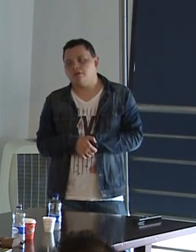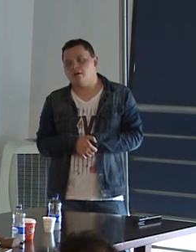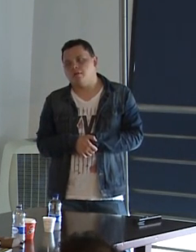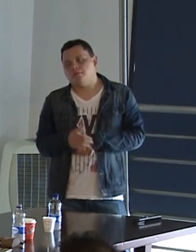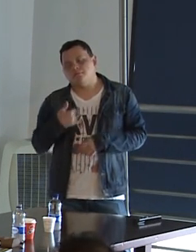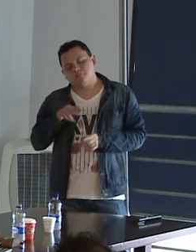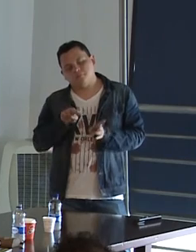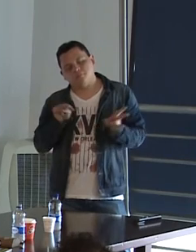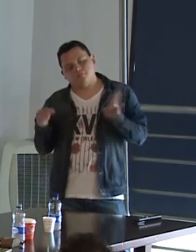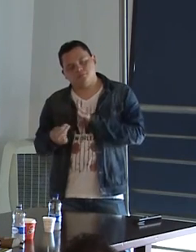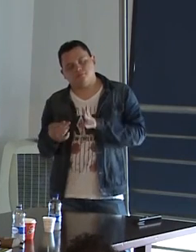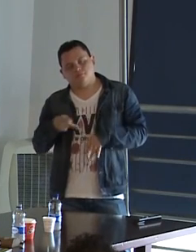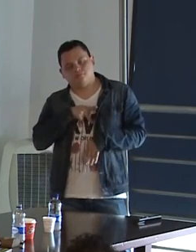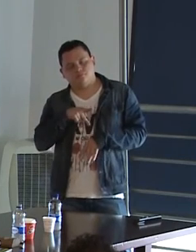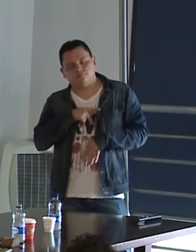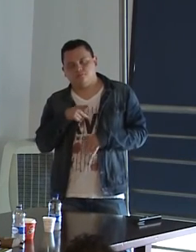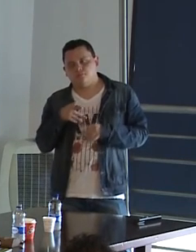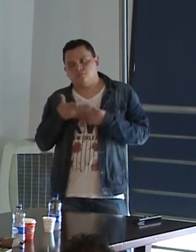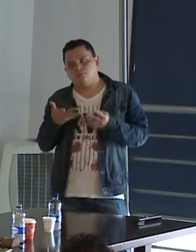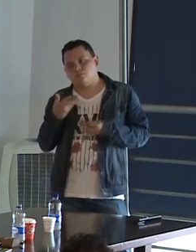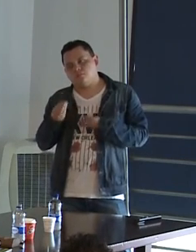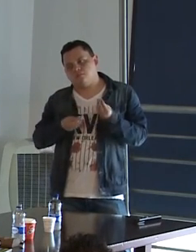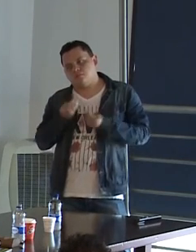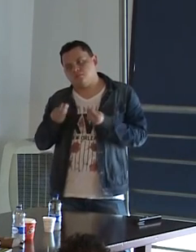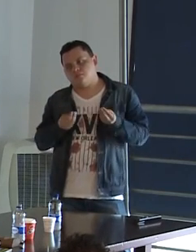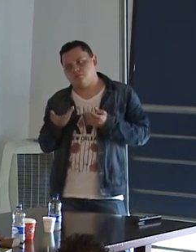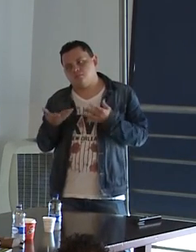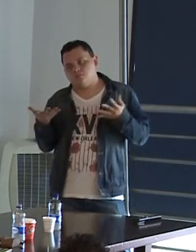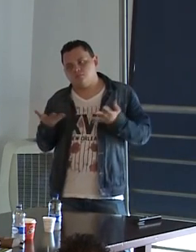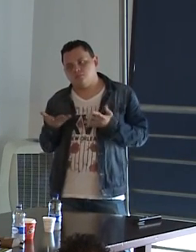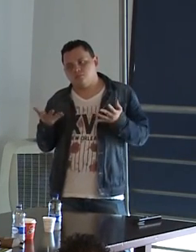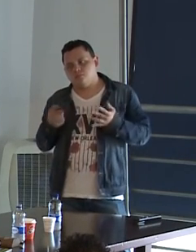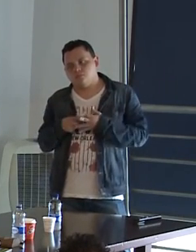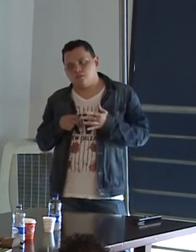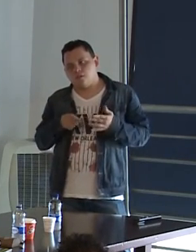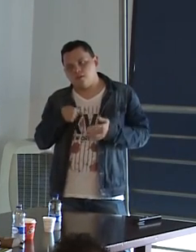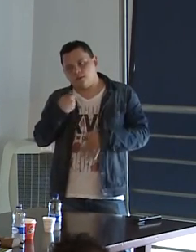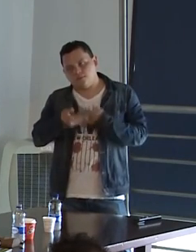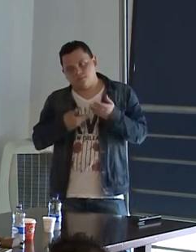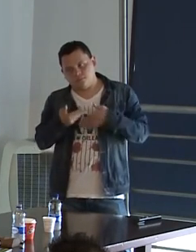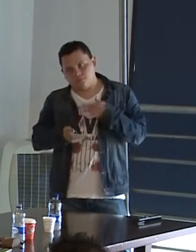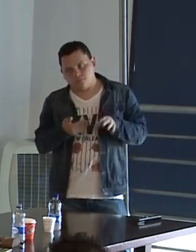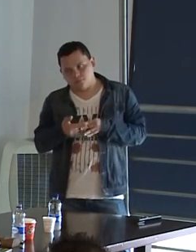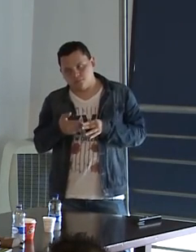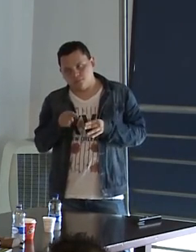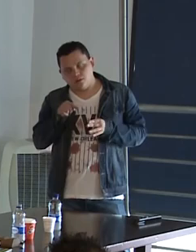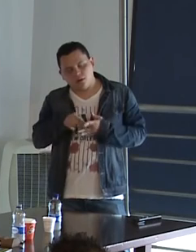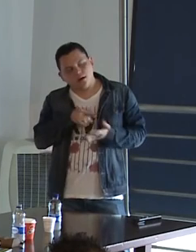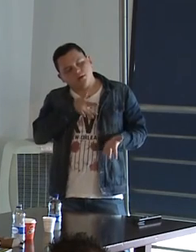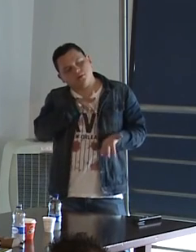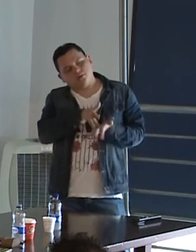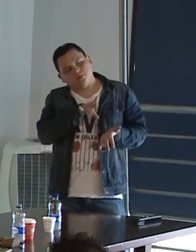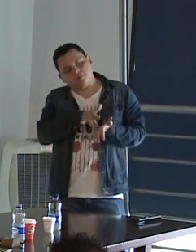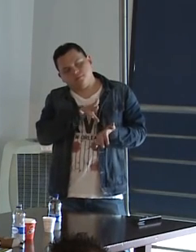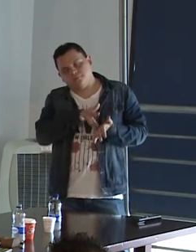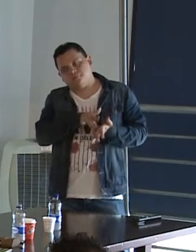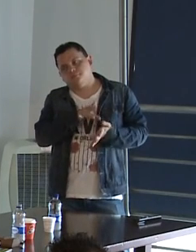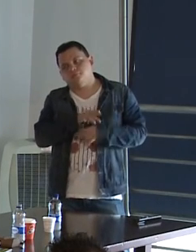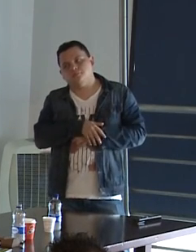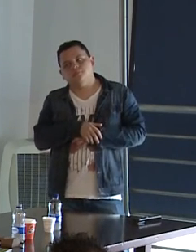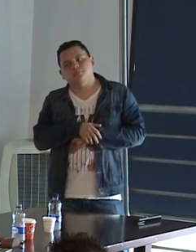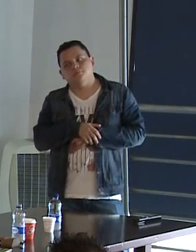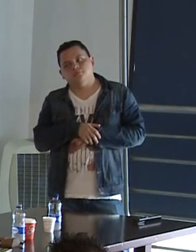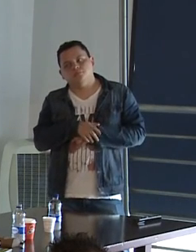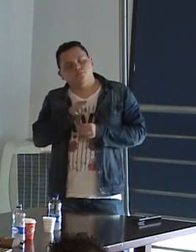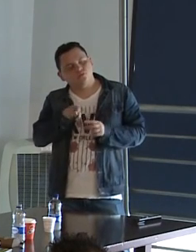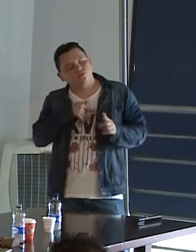a mi parecer, se hace desde los procesos de participación,